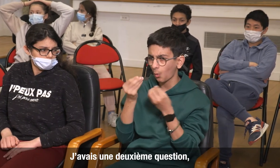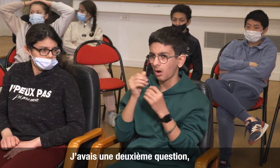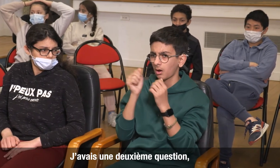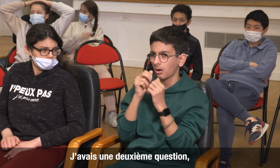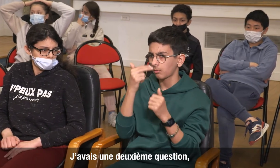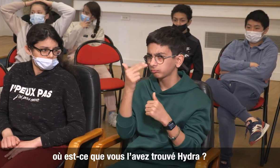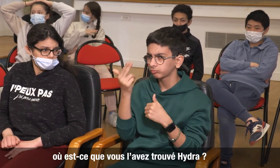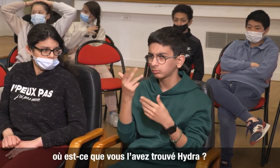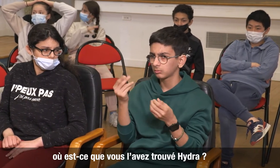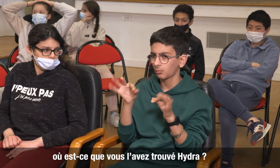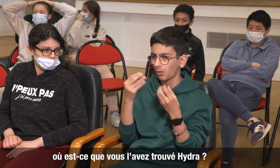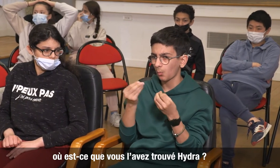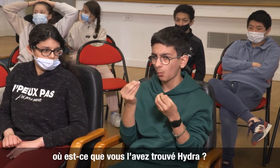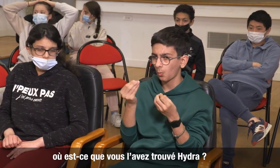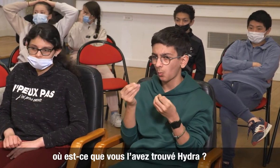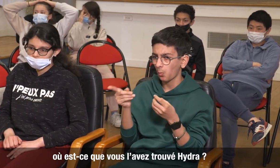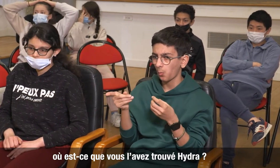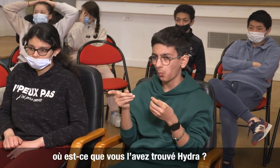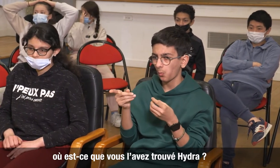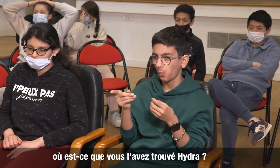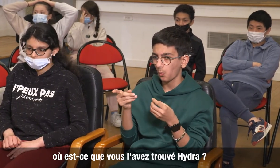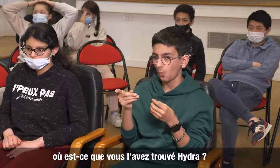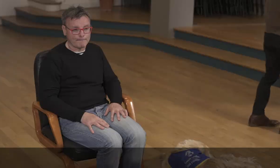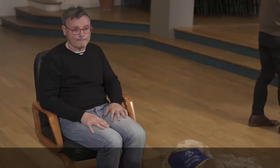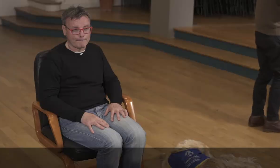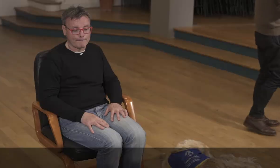question. Où est-ce que vous l'avez trouvé, Hydra ?